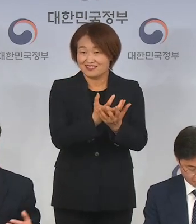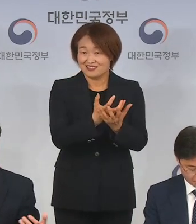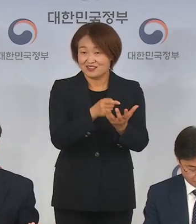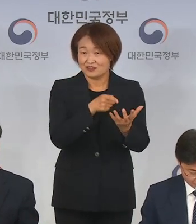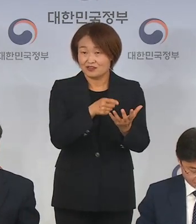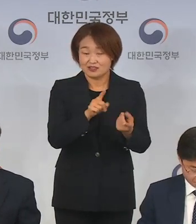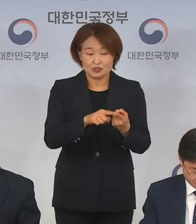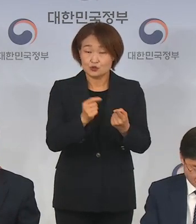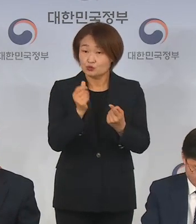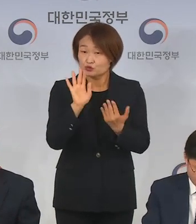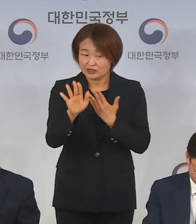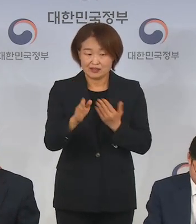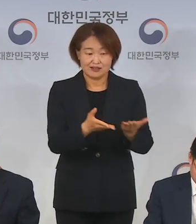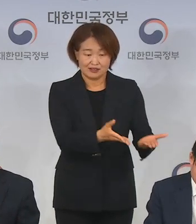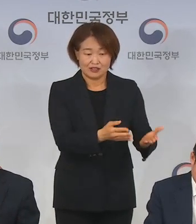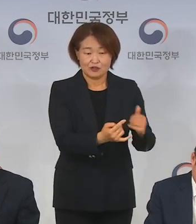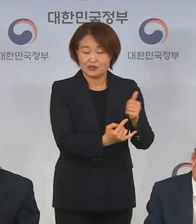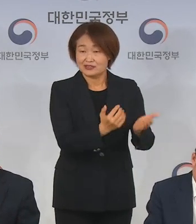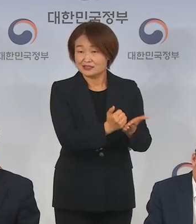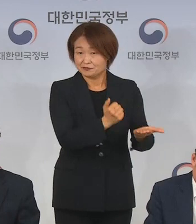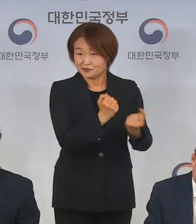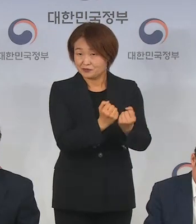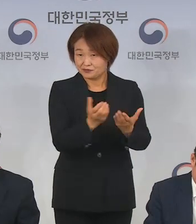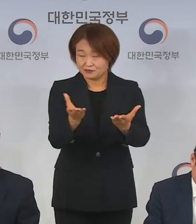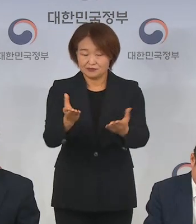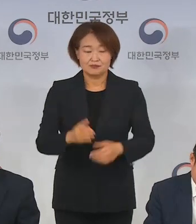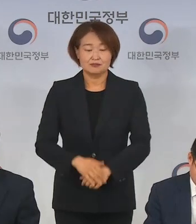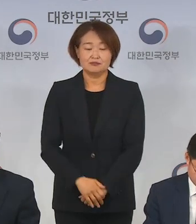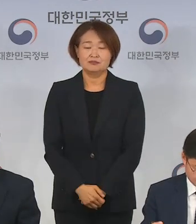부분이어서 좀 이따 위원장께서 말씀을 해주실 거고요.